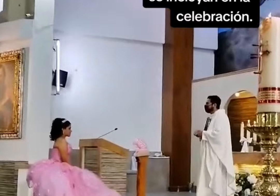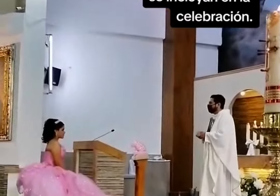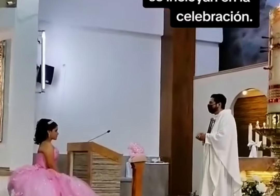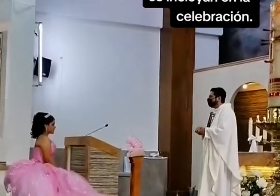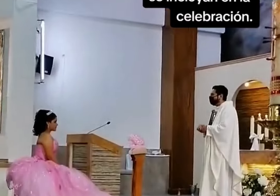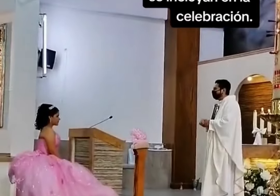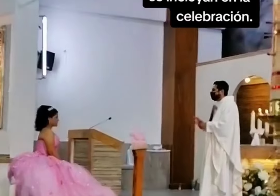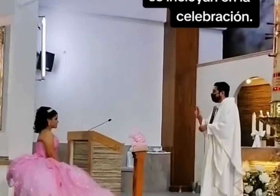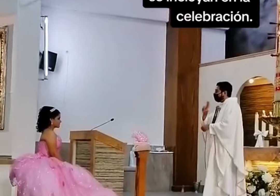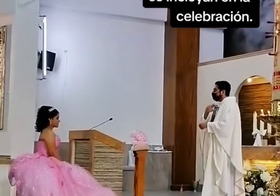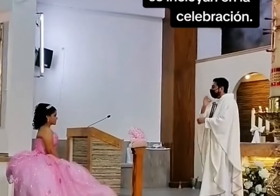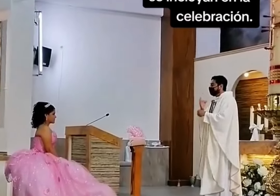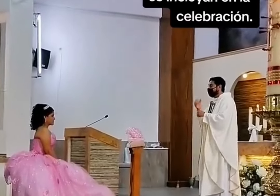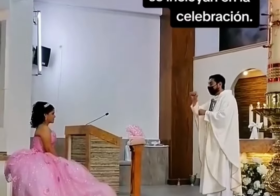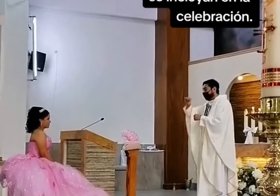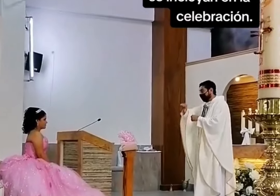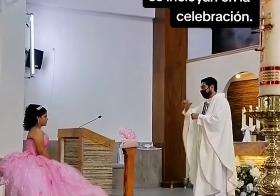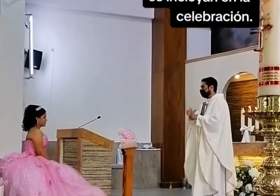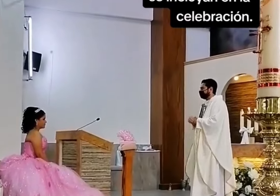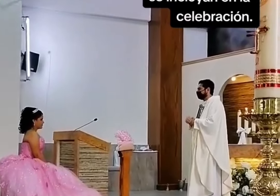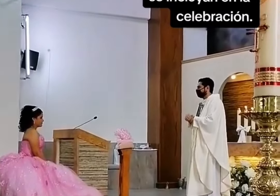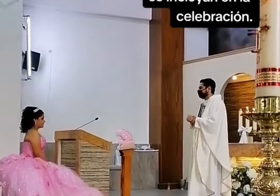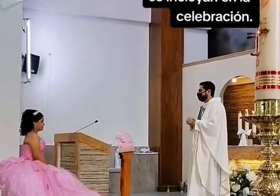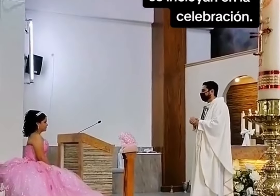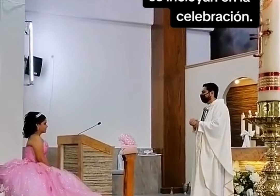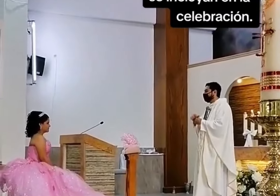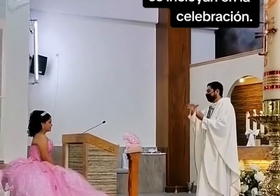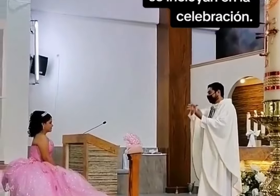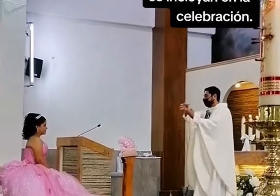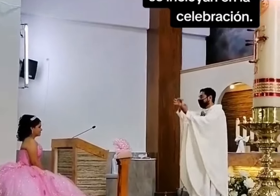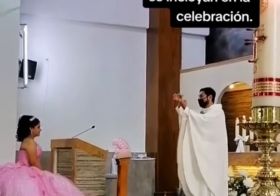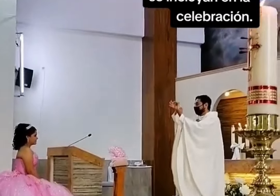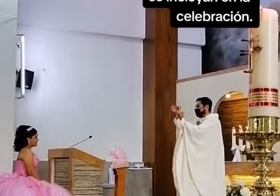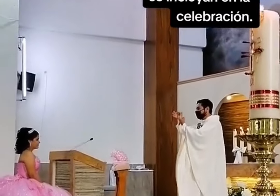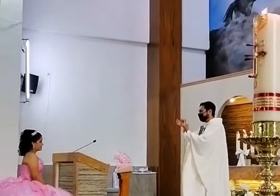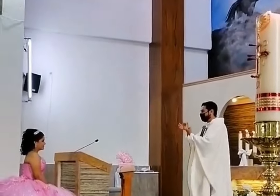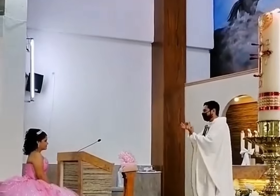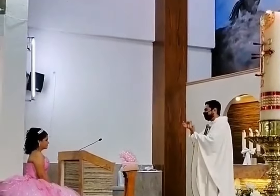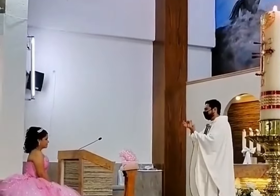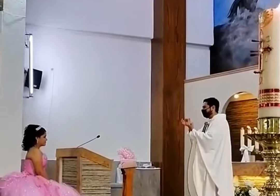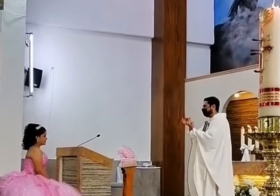celebrar y entender lo que es la celebración de misa. Muchas felicidades a este padre.